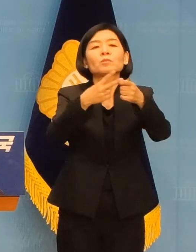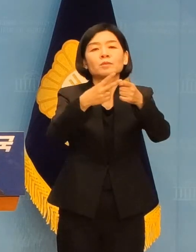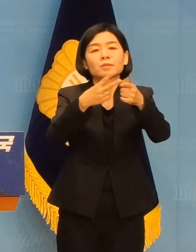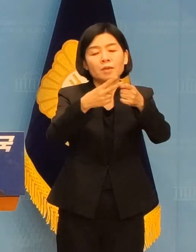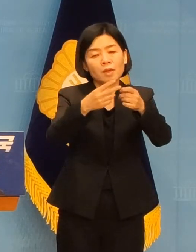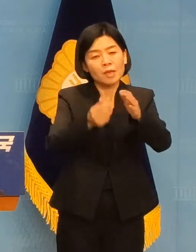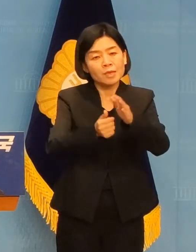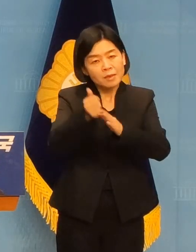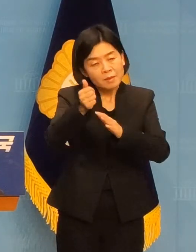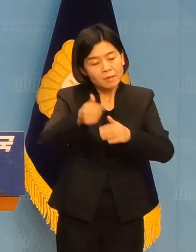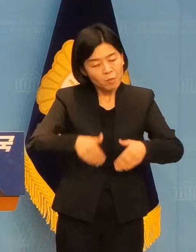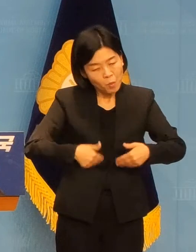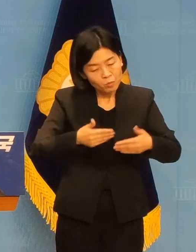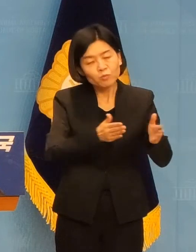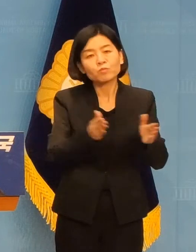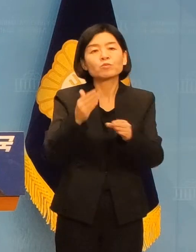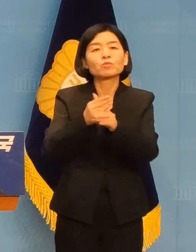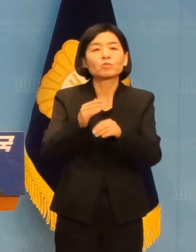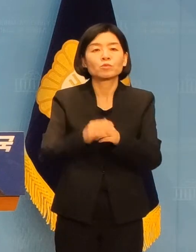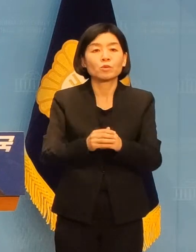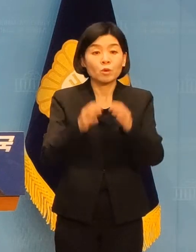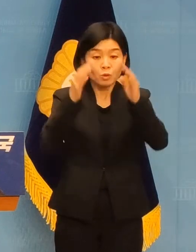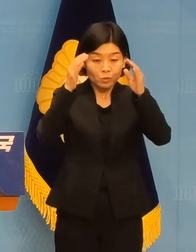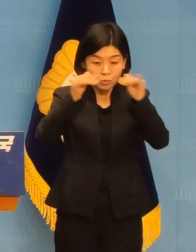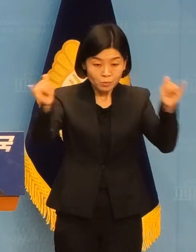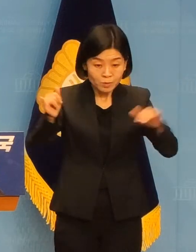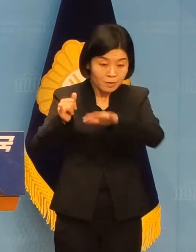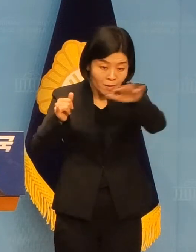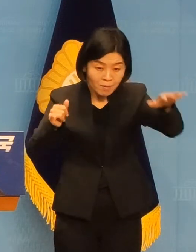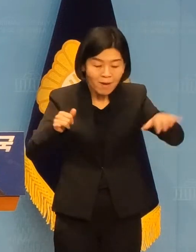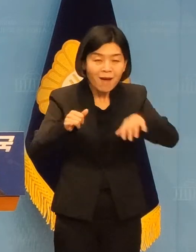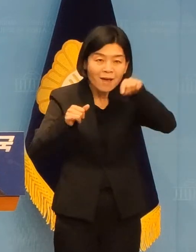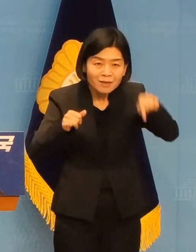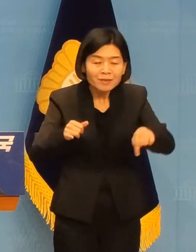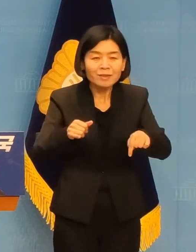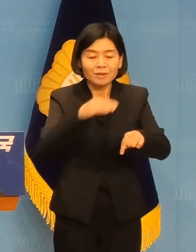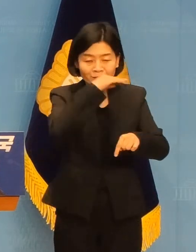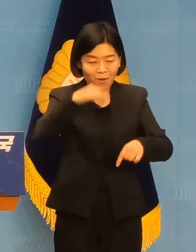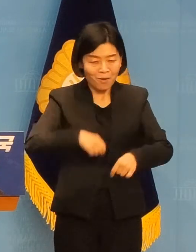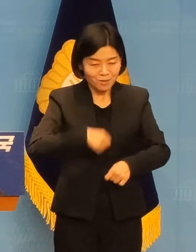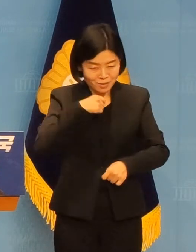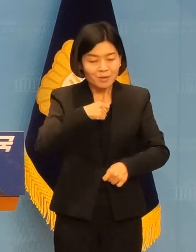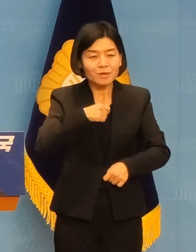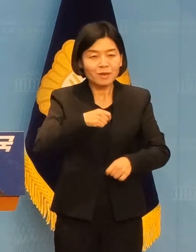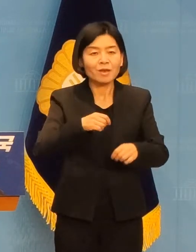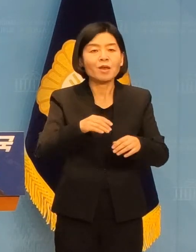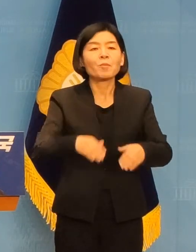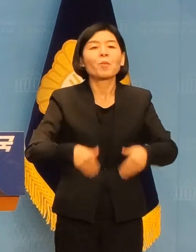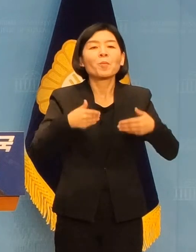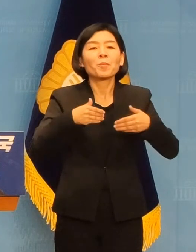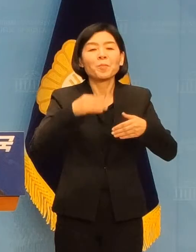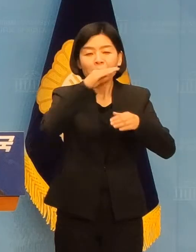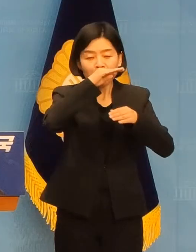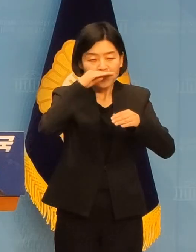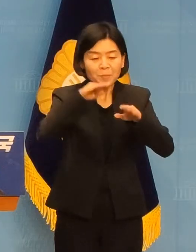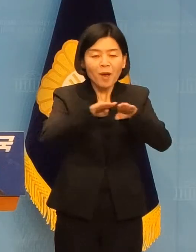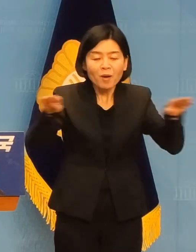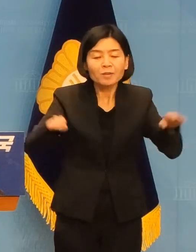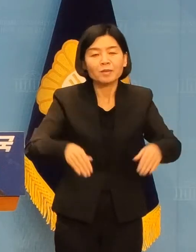있습니다. 국민 속에서 다시 피어나는 정의의 봄, 평등의 봄, 희망의